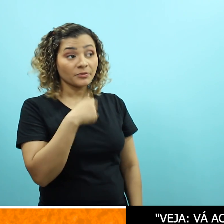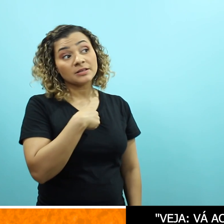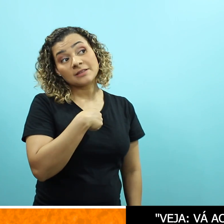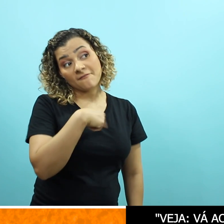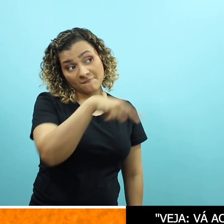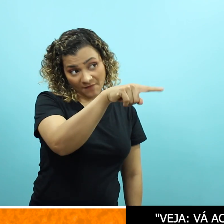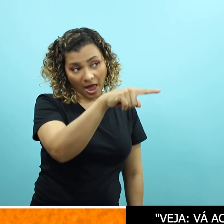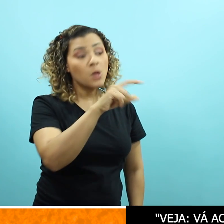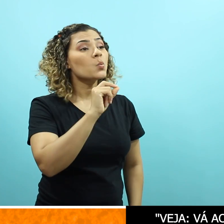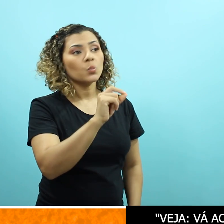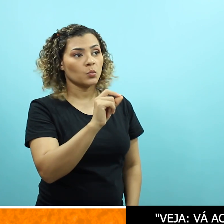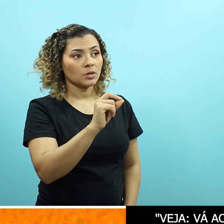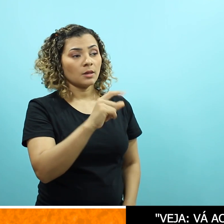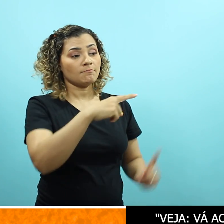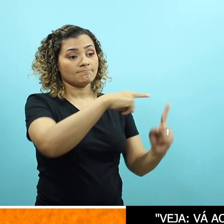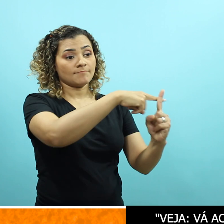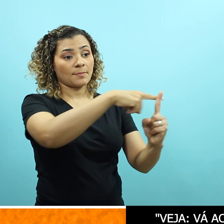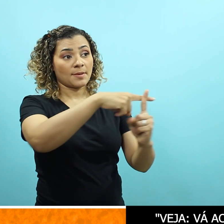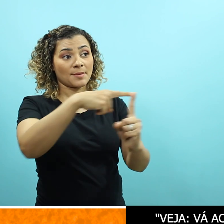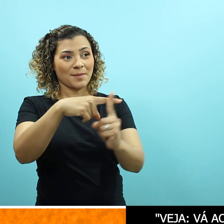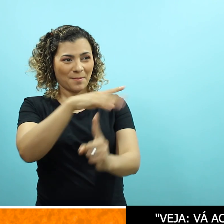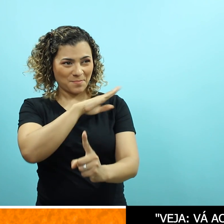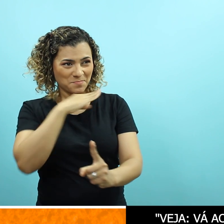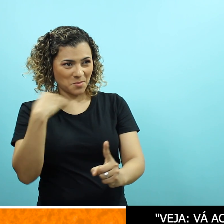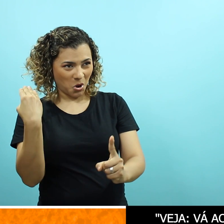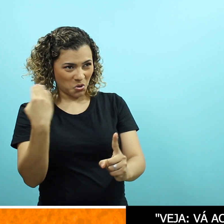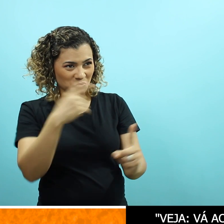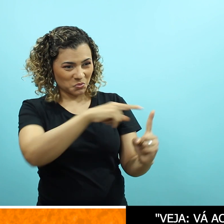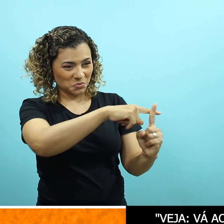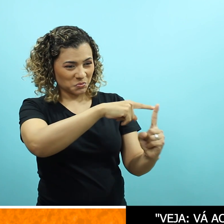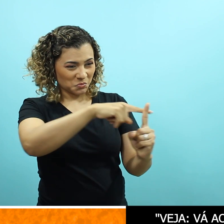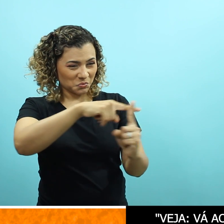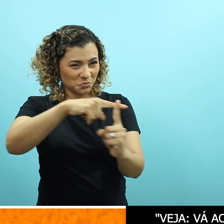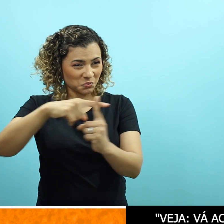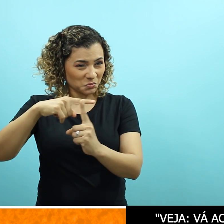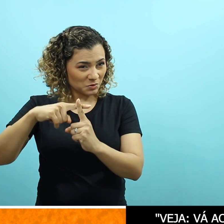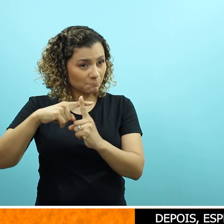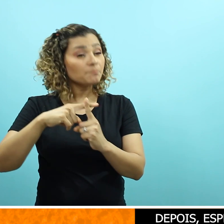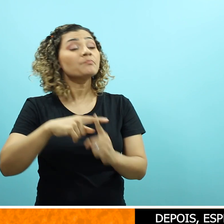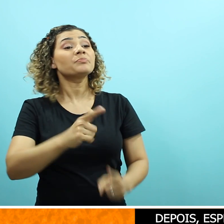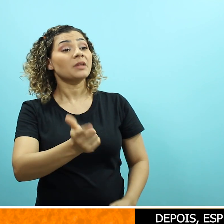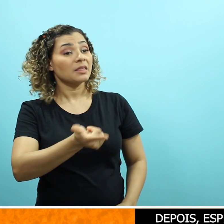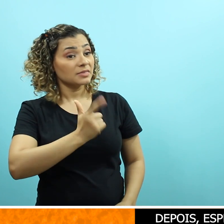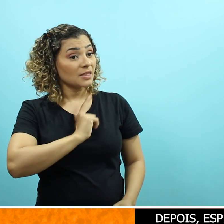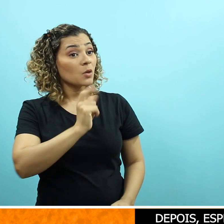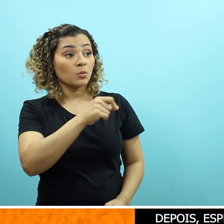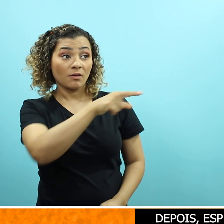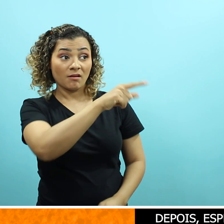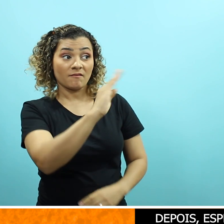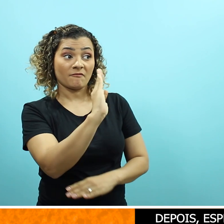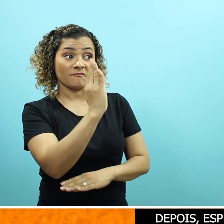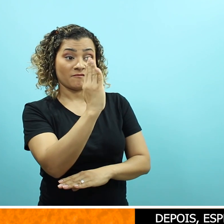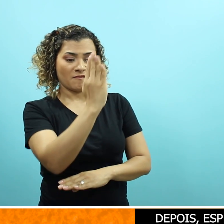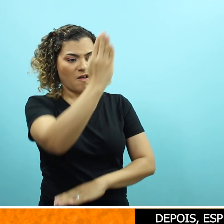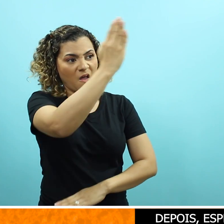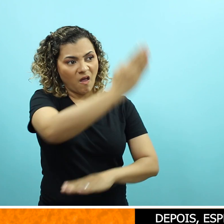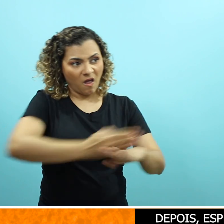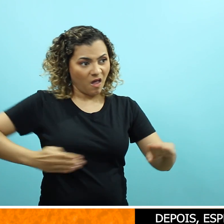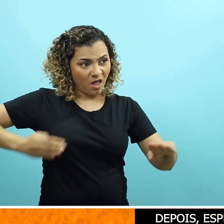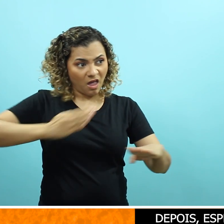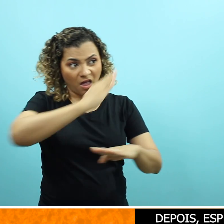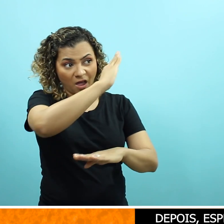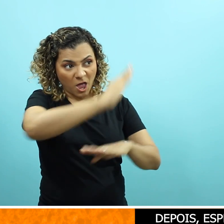Veja, vá ao cemitério levando um facão bem afiado. Depois, espere chegar